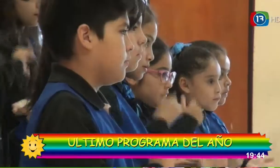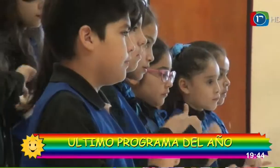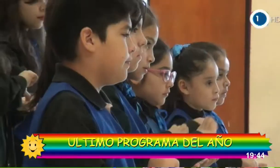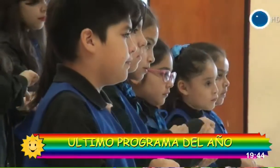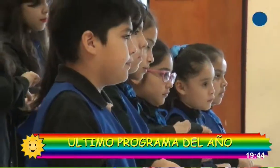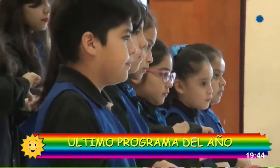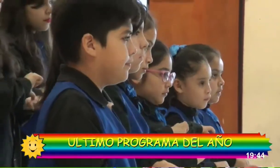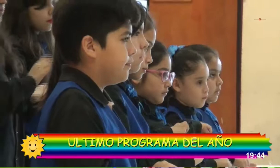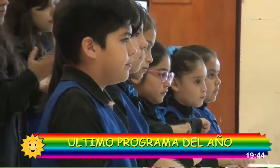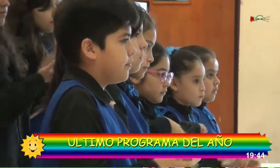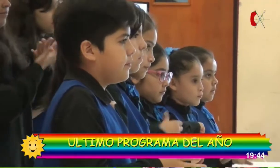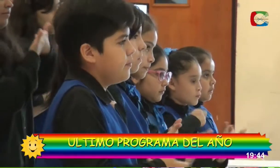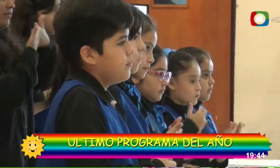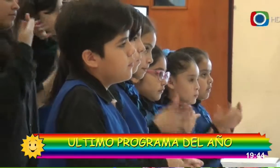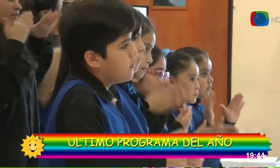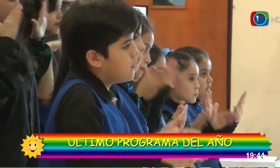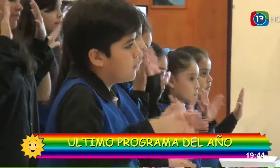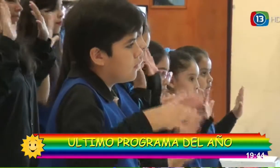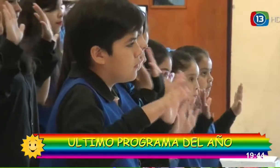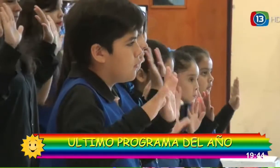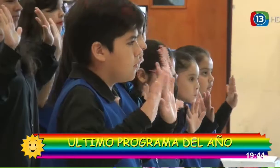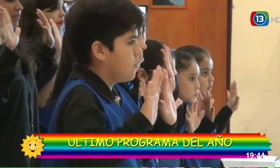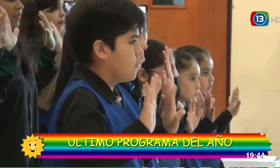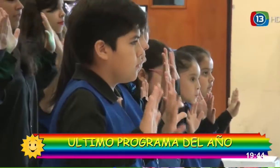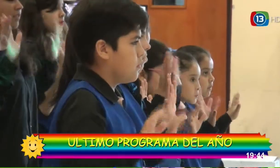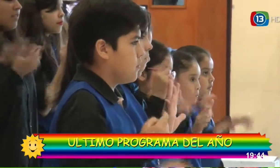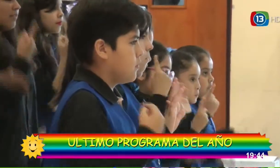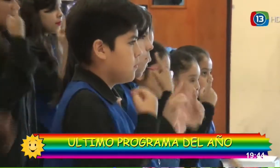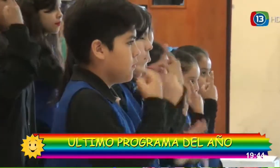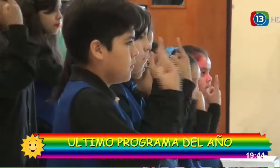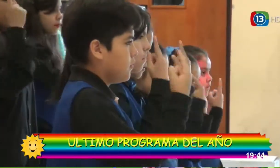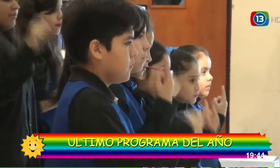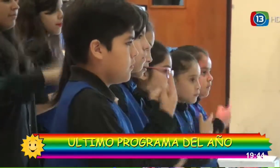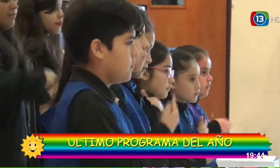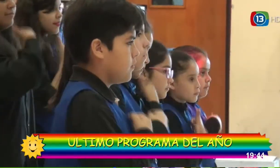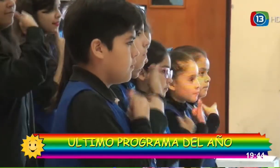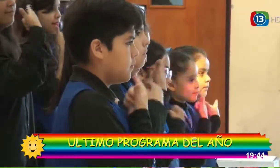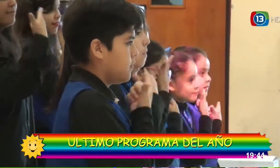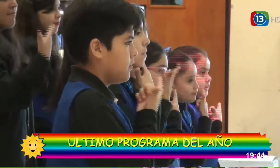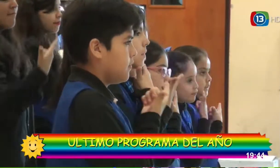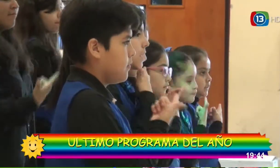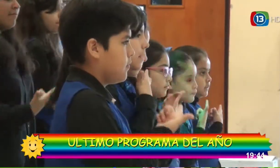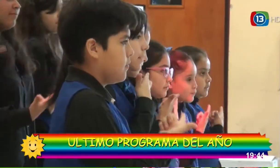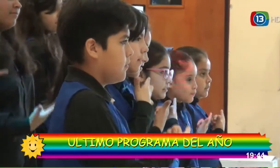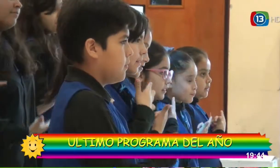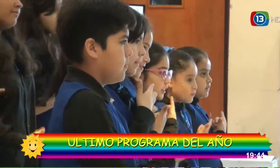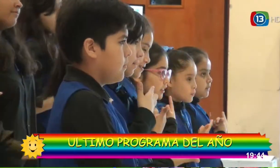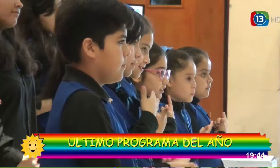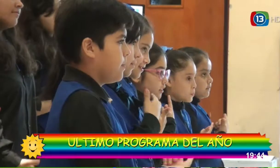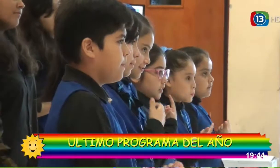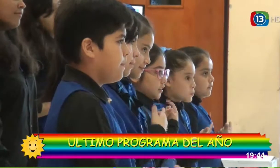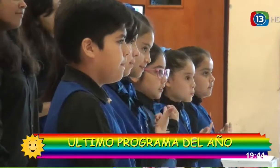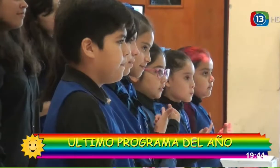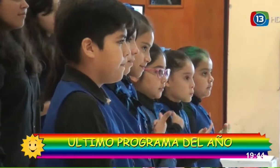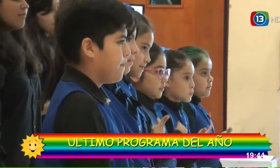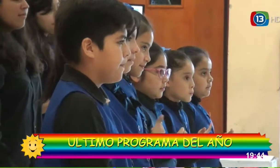libertad, hay una sonrisa más Cuando